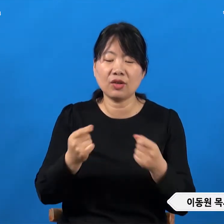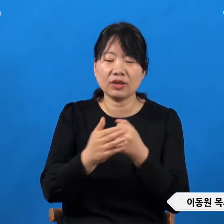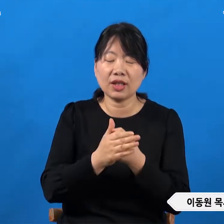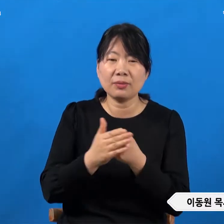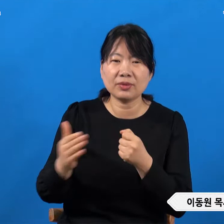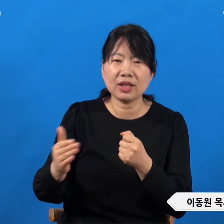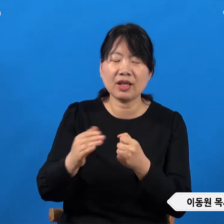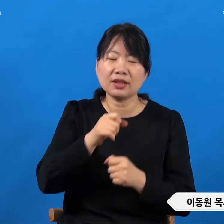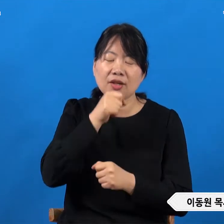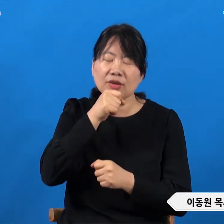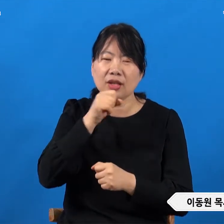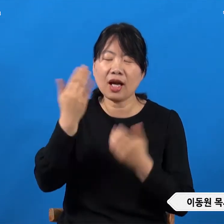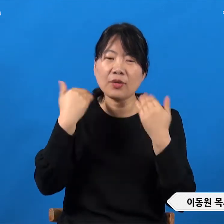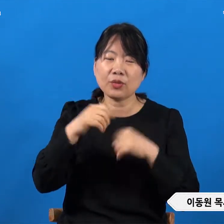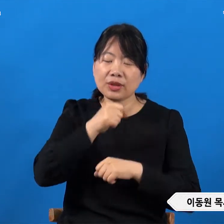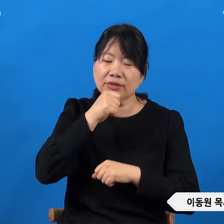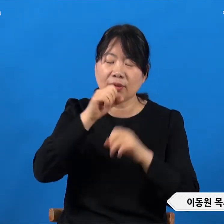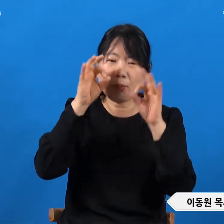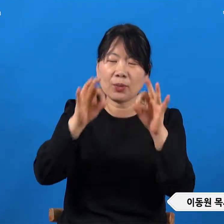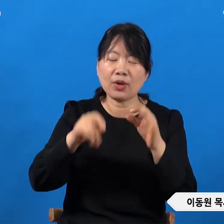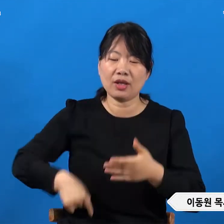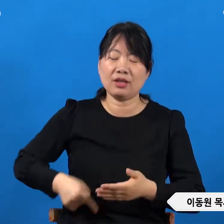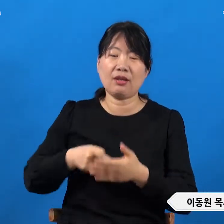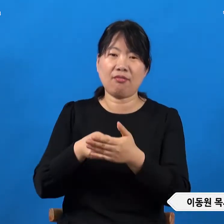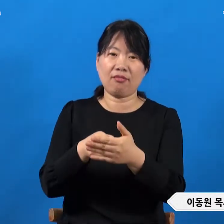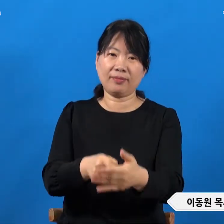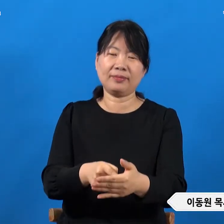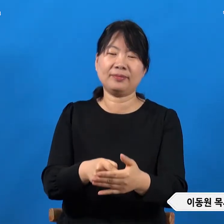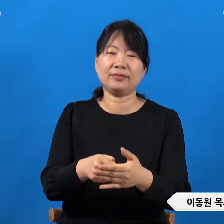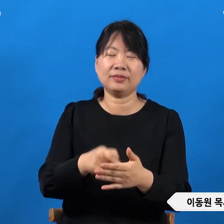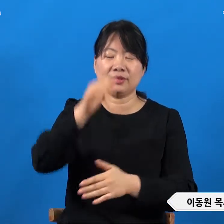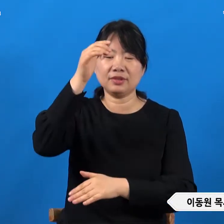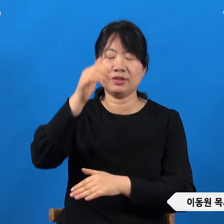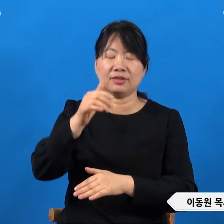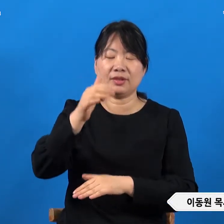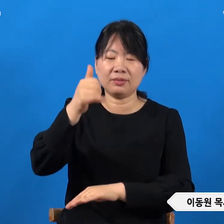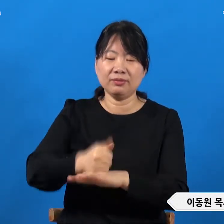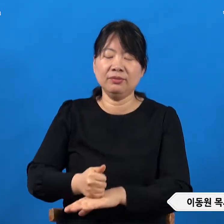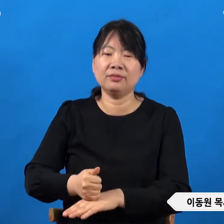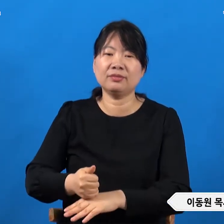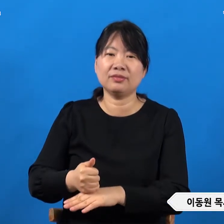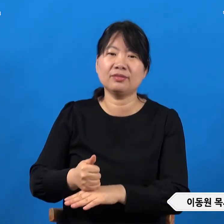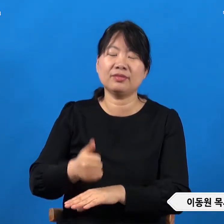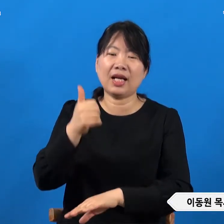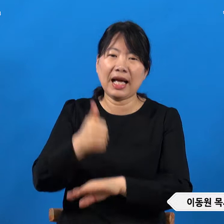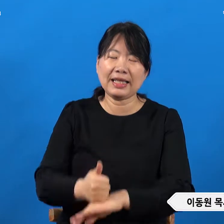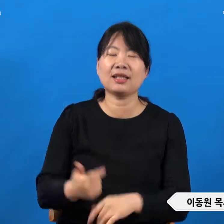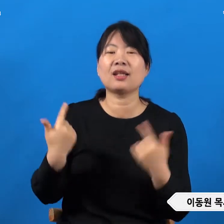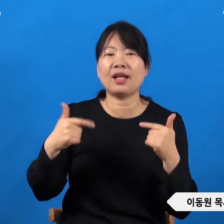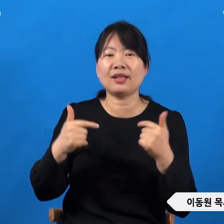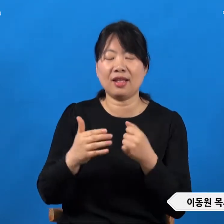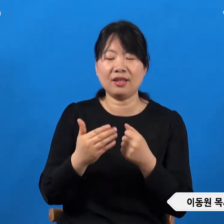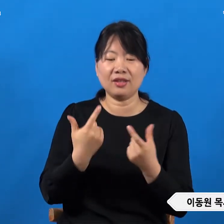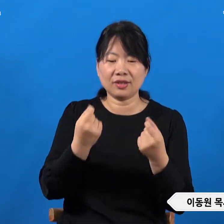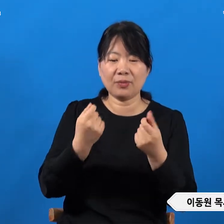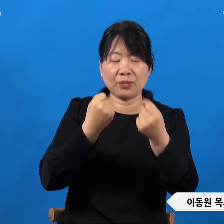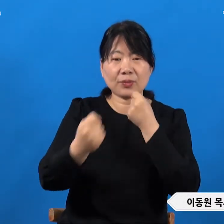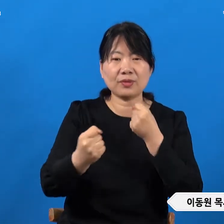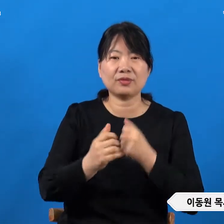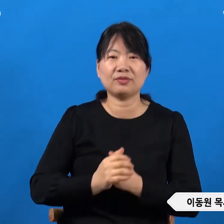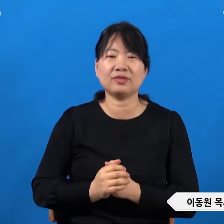그래서 그의 성적은, 학교 성적은 초지일관 끝에서 1등이었습니다. 그럼에도